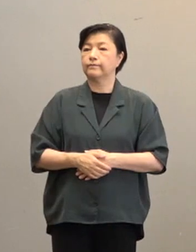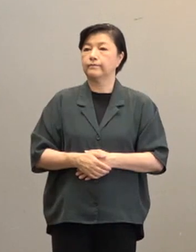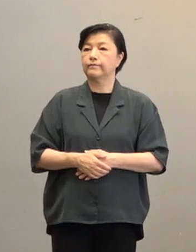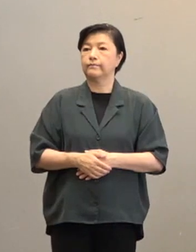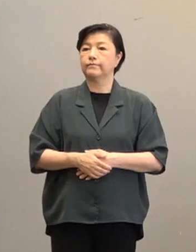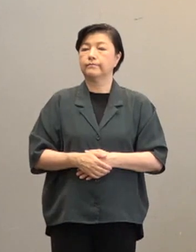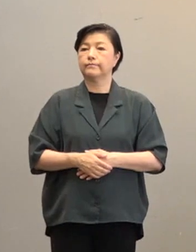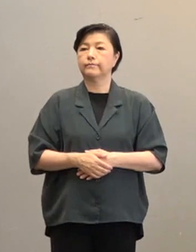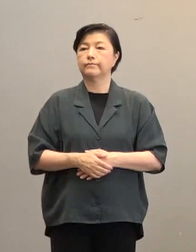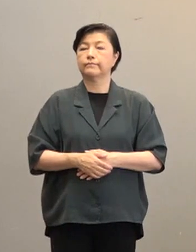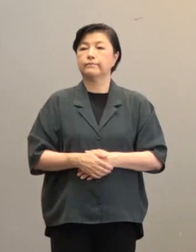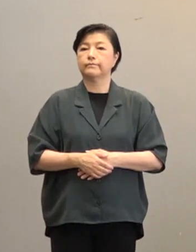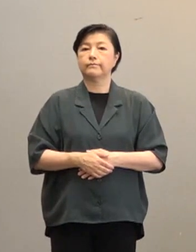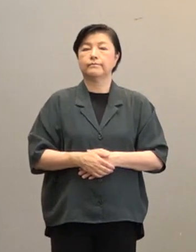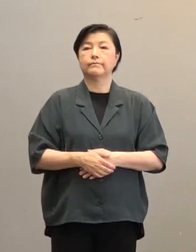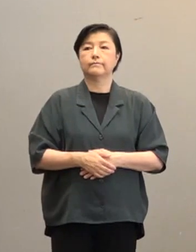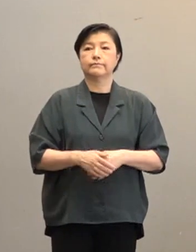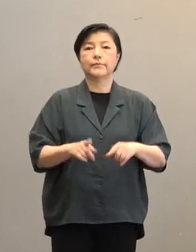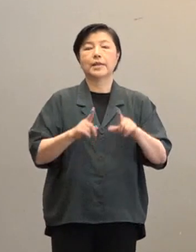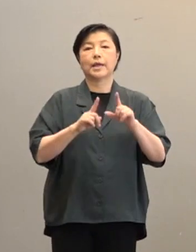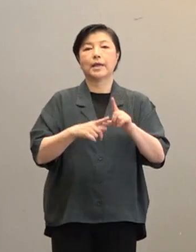千葉日報さん。